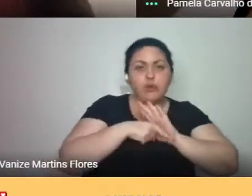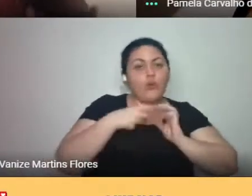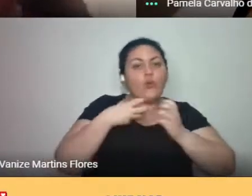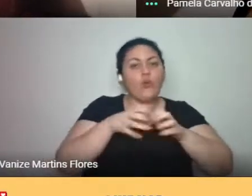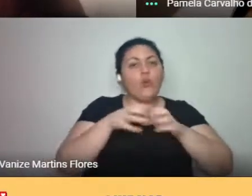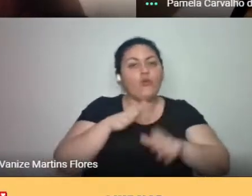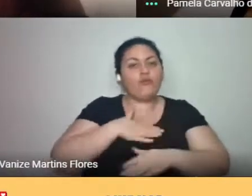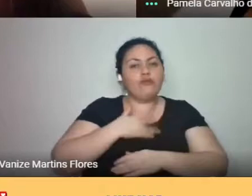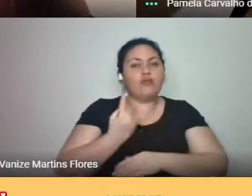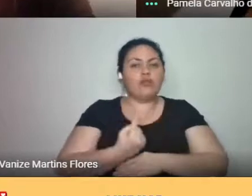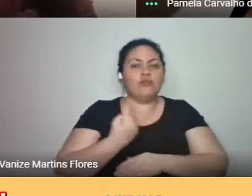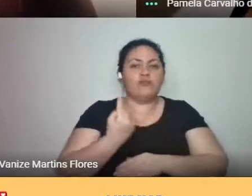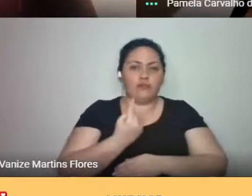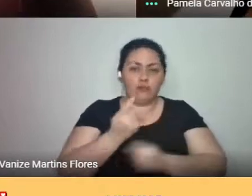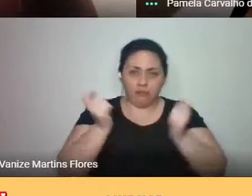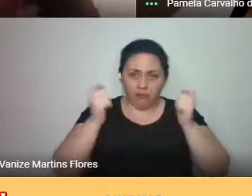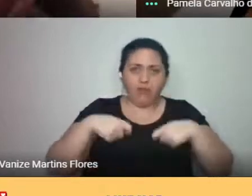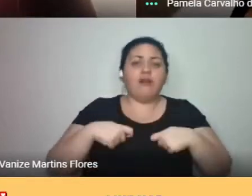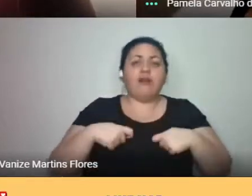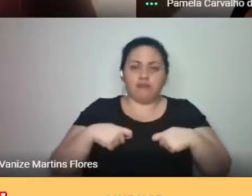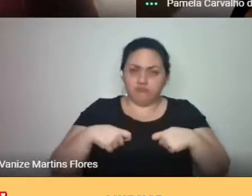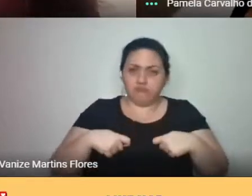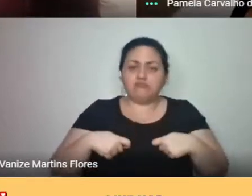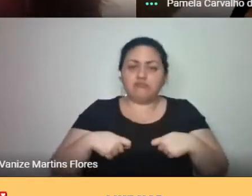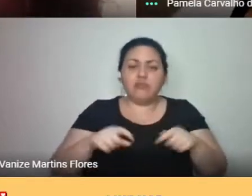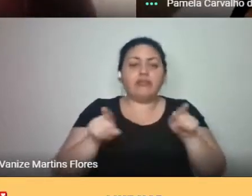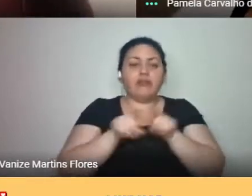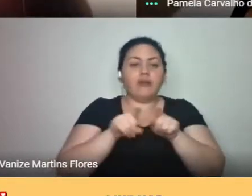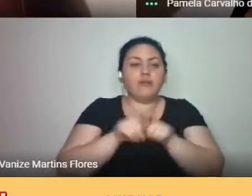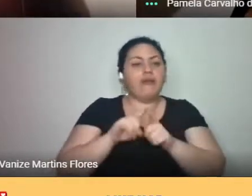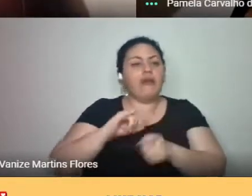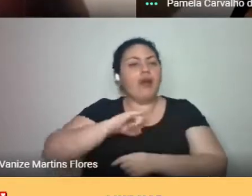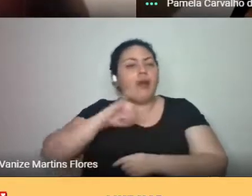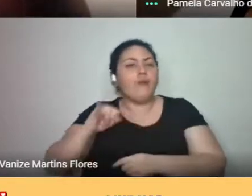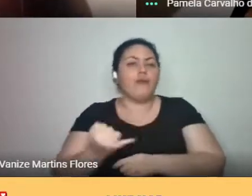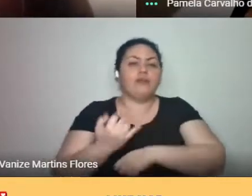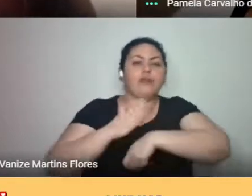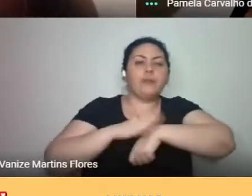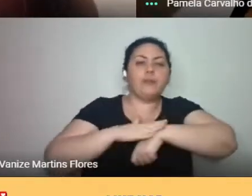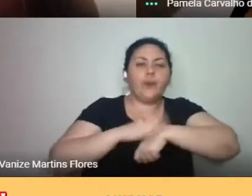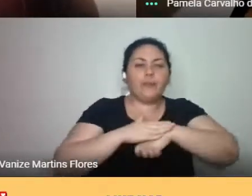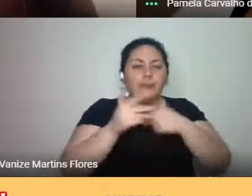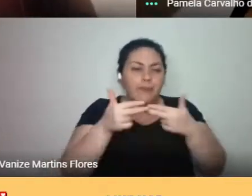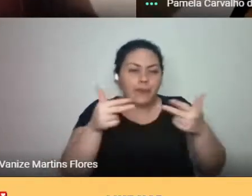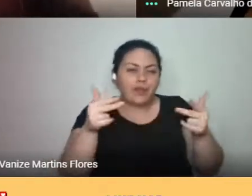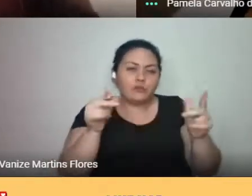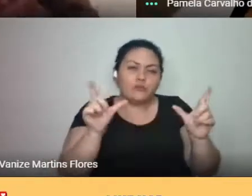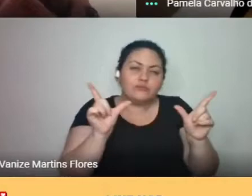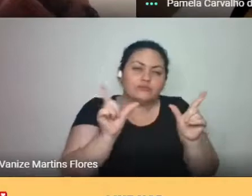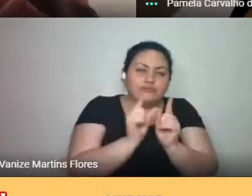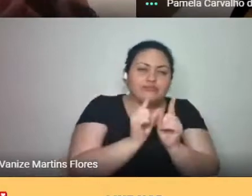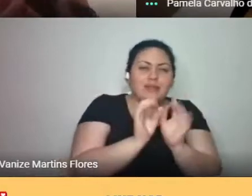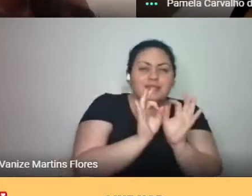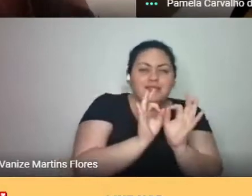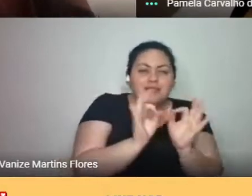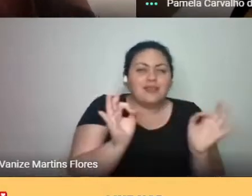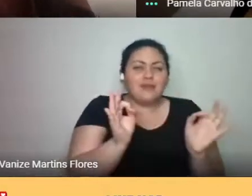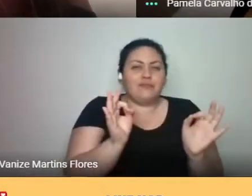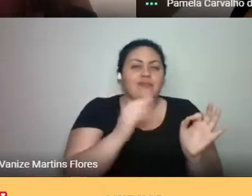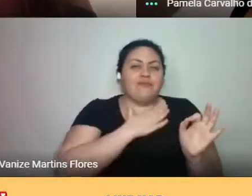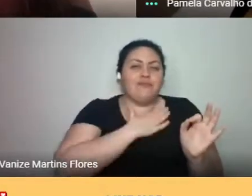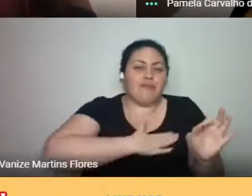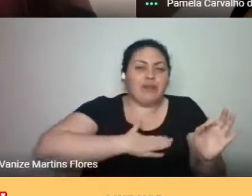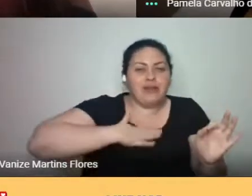né? Que a gente possa usufruir de pequenos momentos que antes eram prazerosos, mas que a gente pode retornar a esses